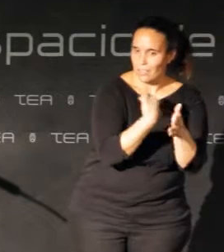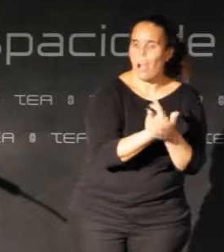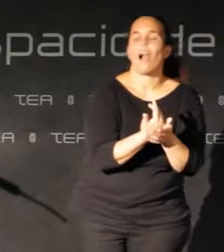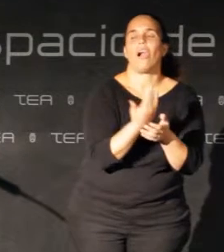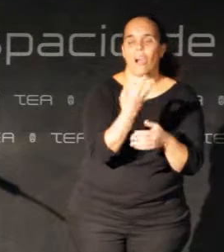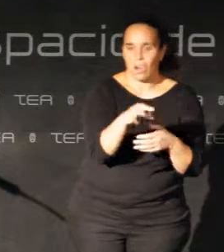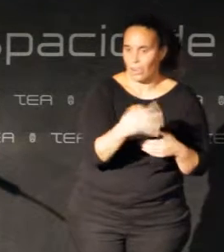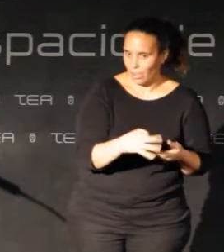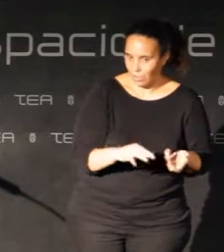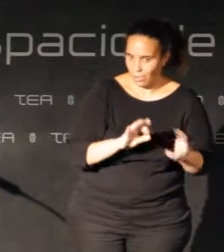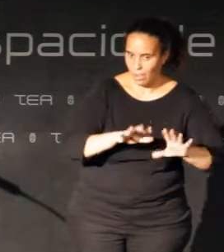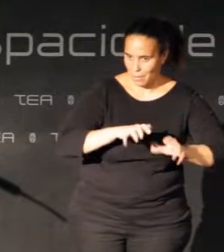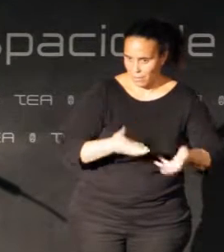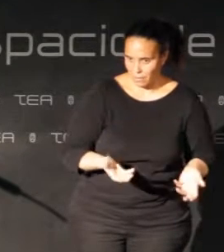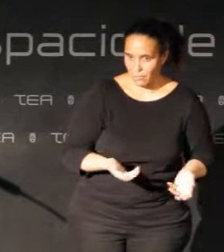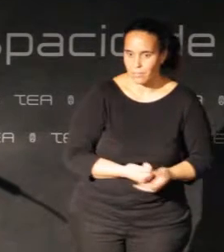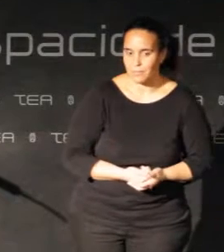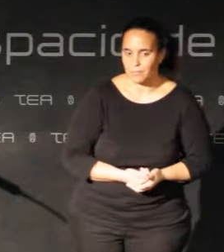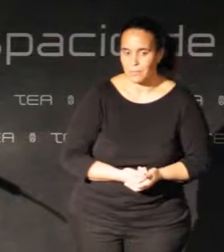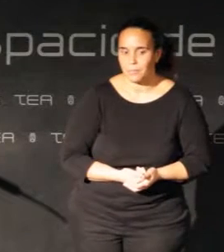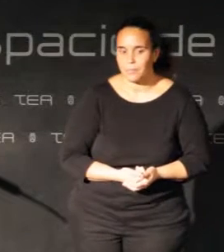la realización del trámite correspondiente.